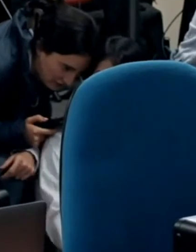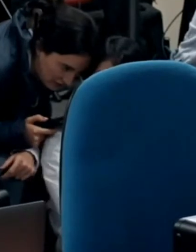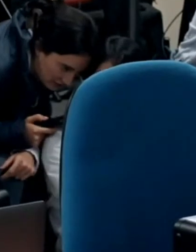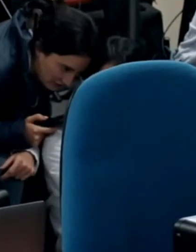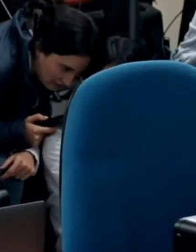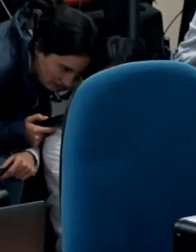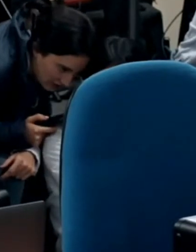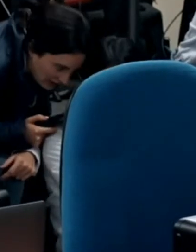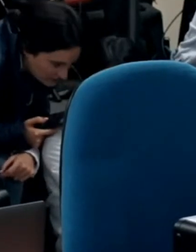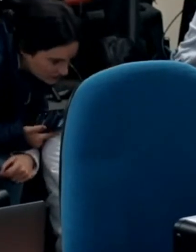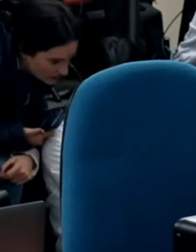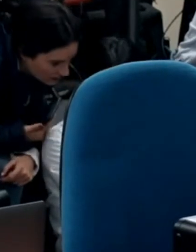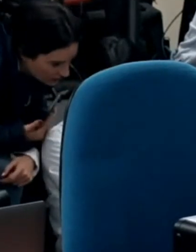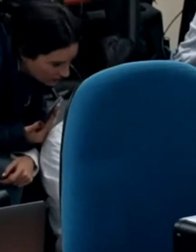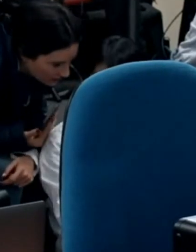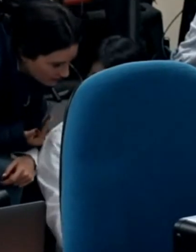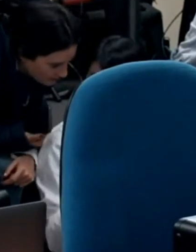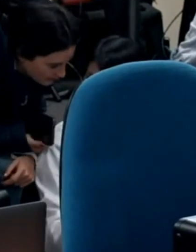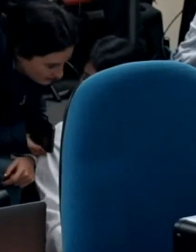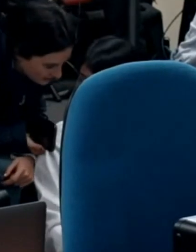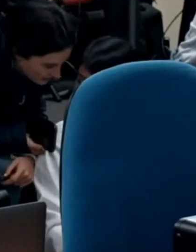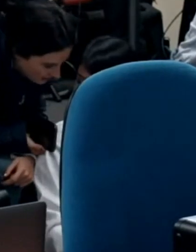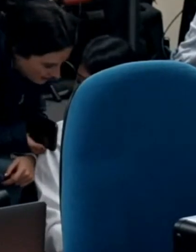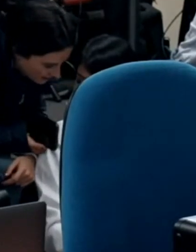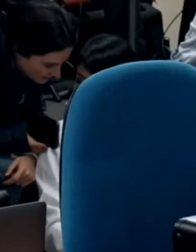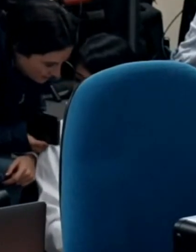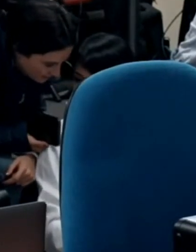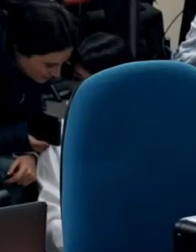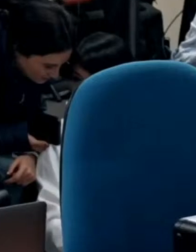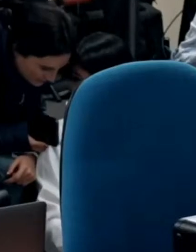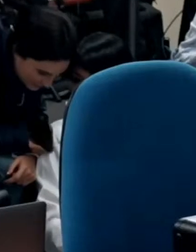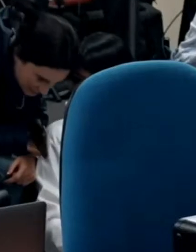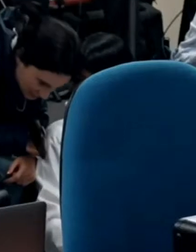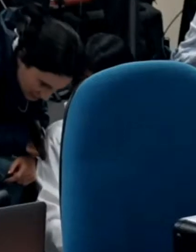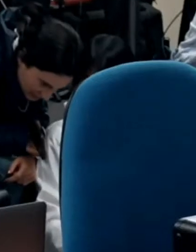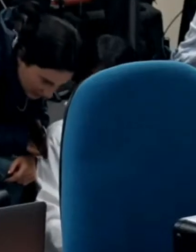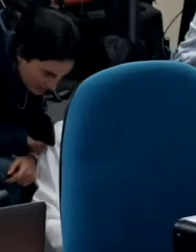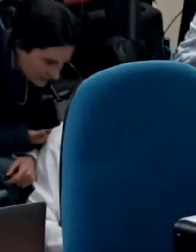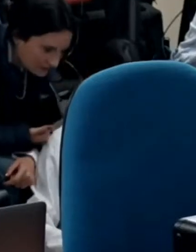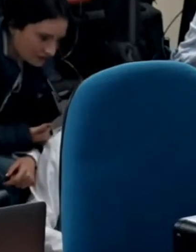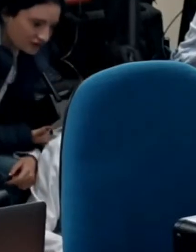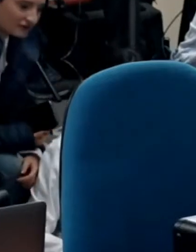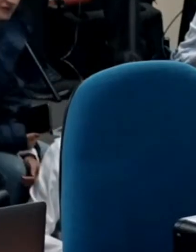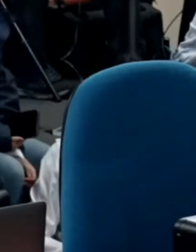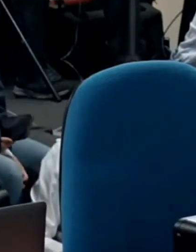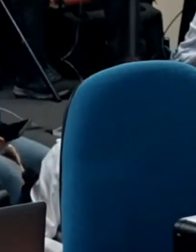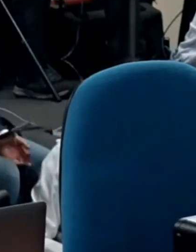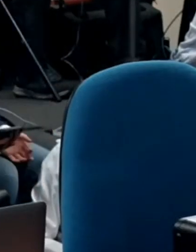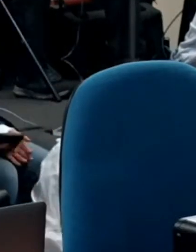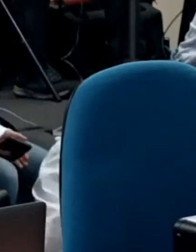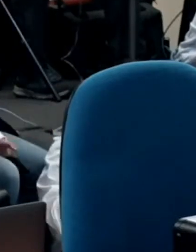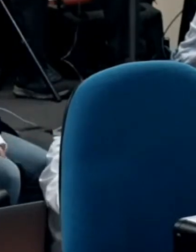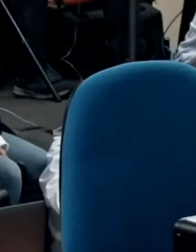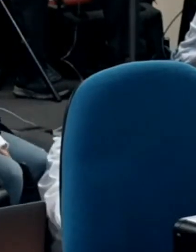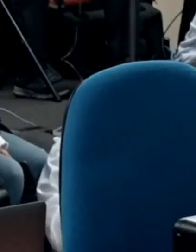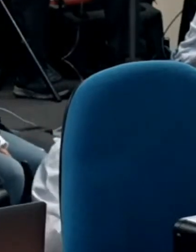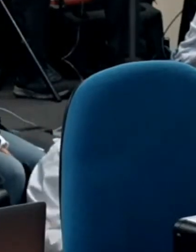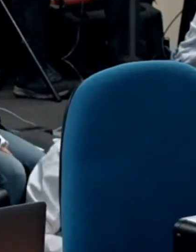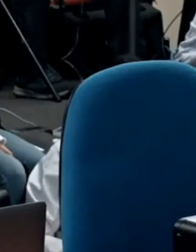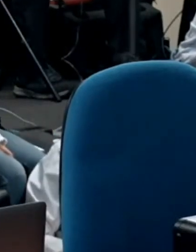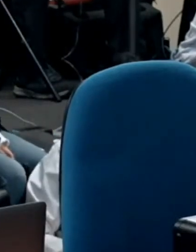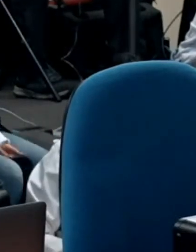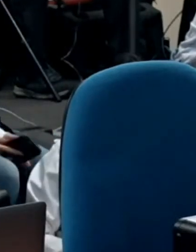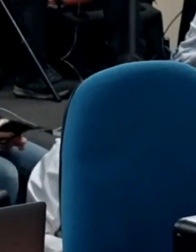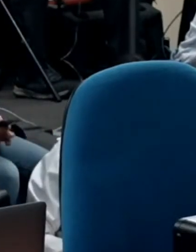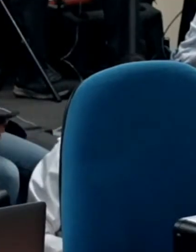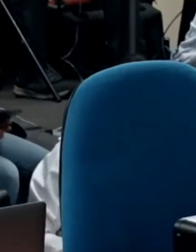En términos del IBU y a raíz de esta situación, ¿la agencia prevé suspender el cobro del